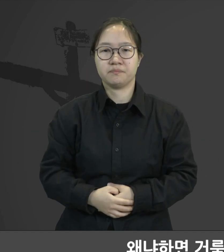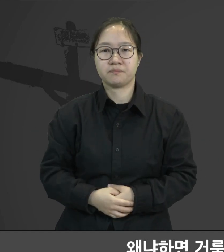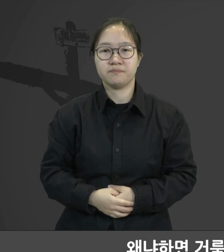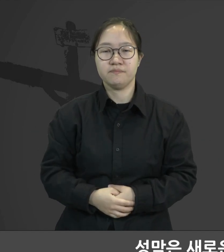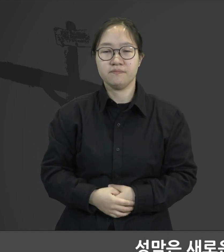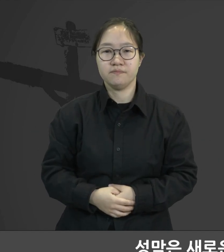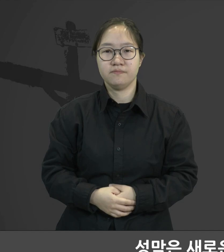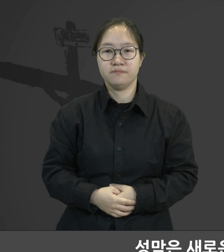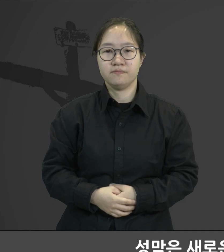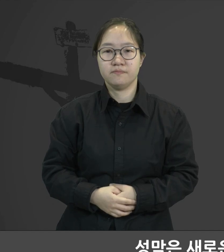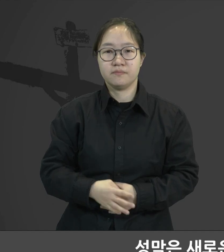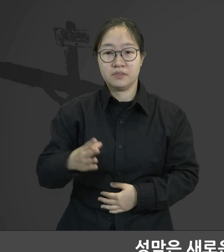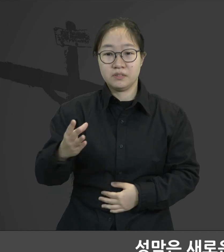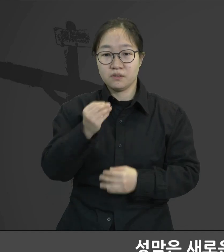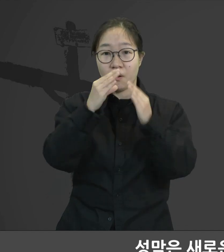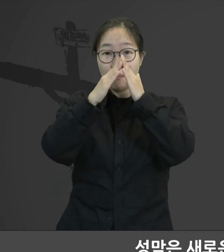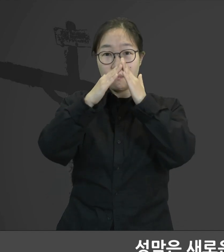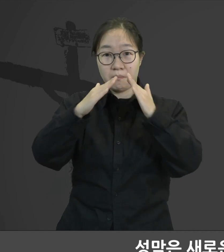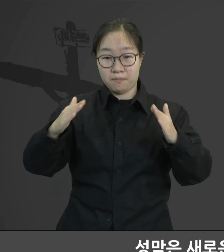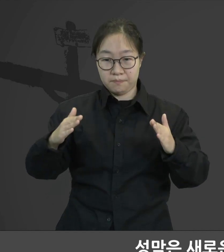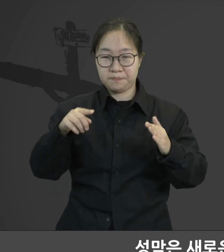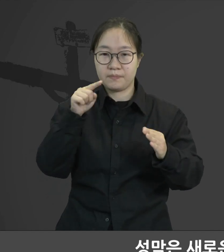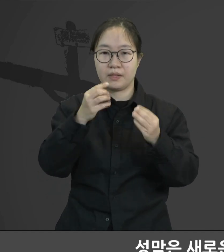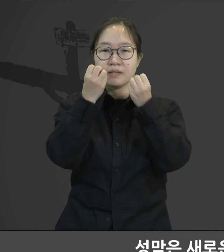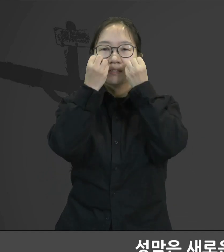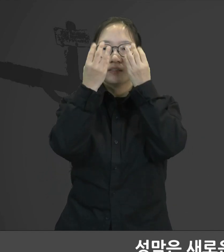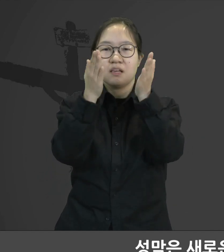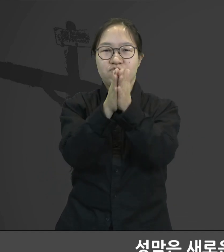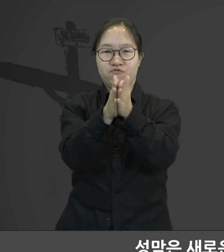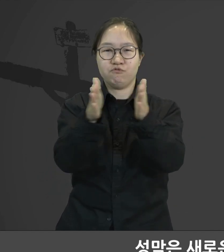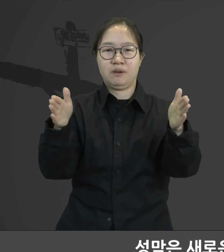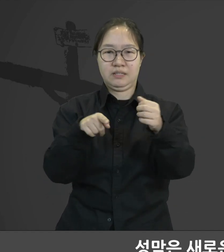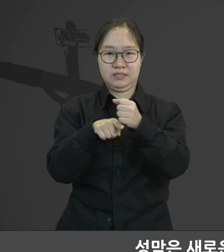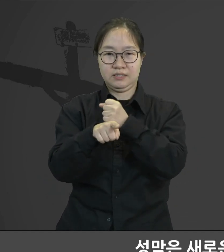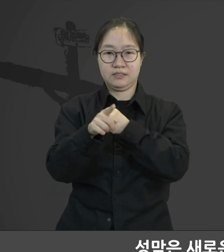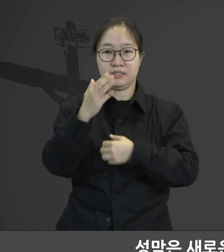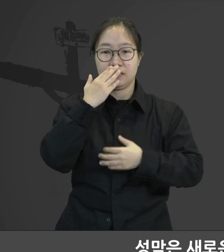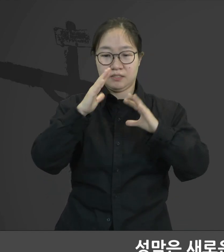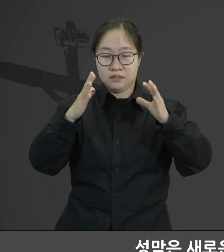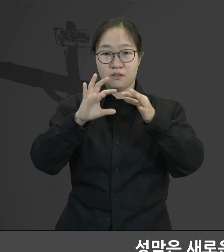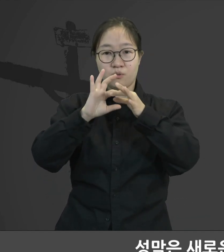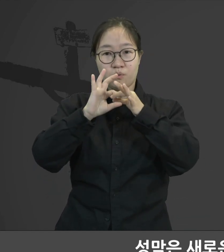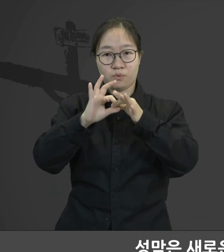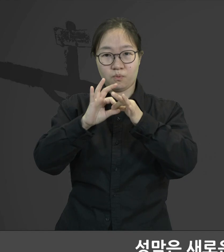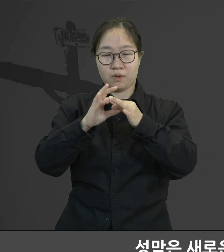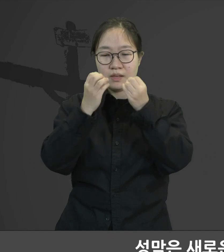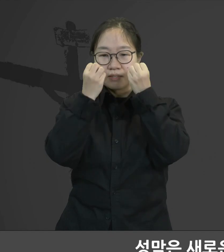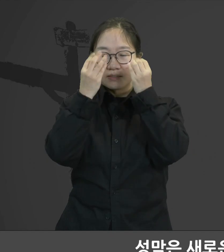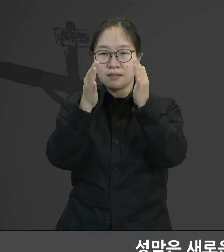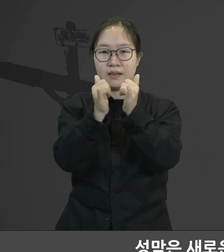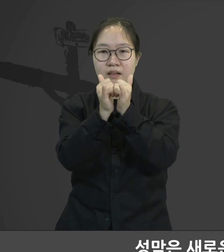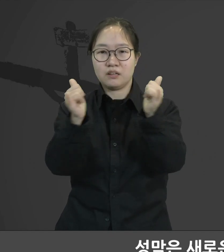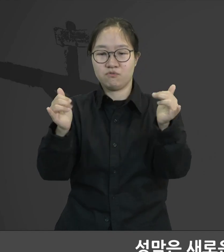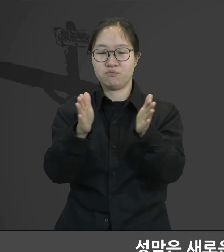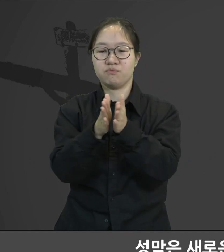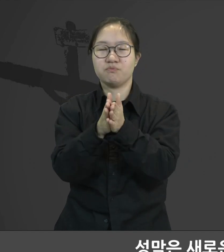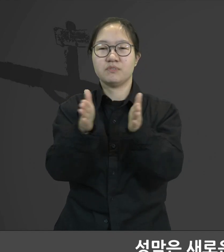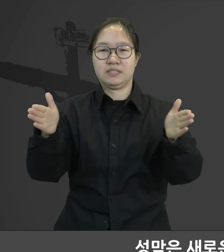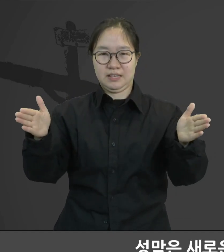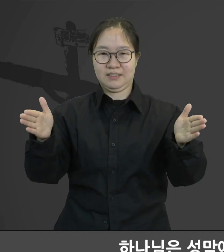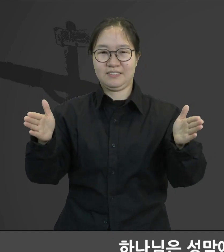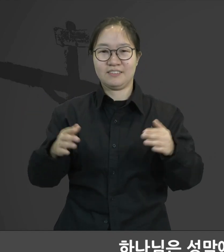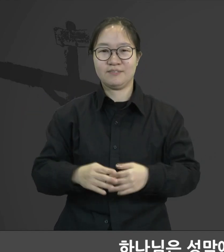때문입니다. 성막은 새로운 출발을 의미하며 이스라엘을 통해 새로운 인류가 시작되었음을